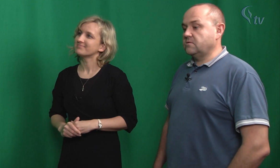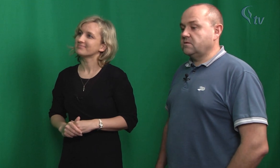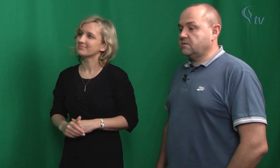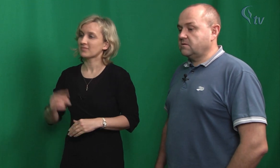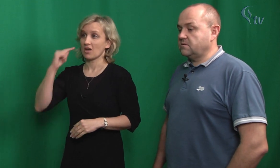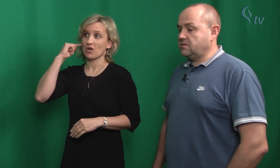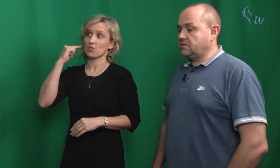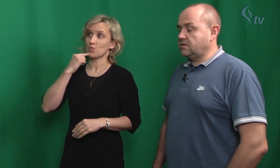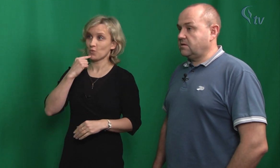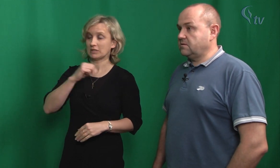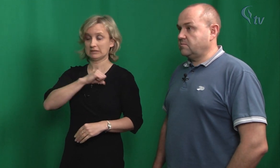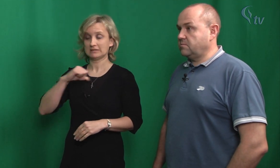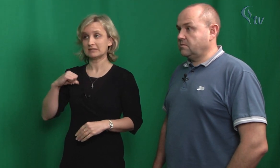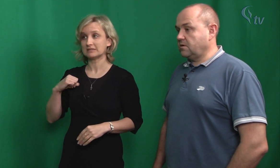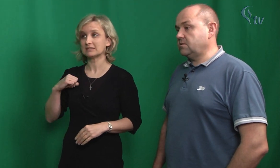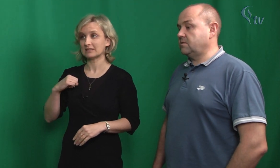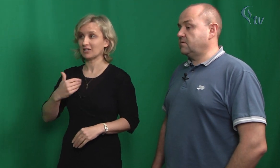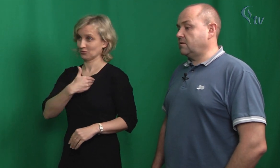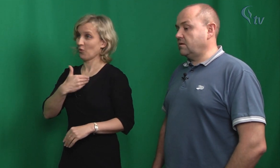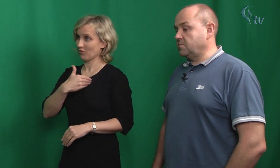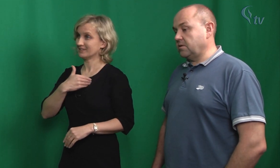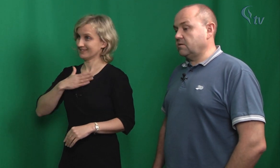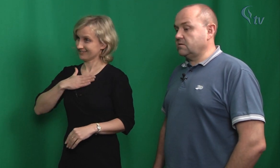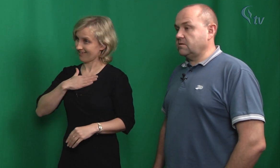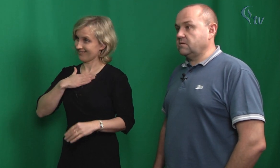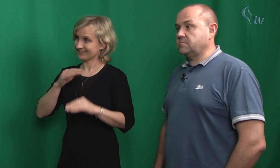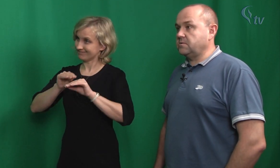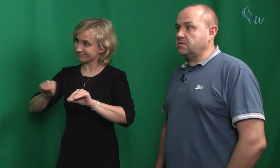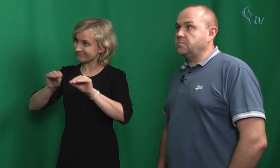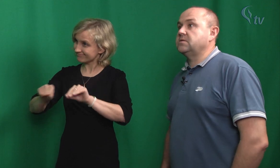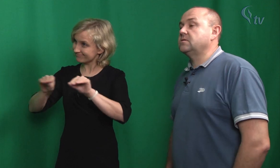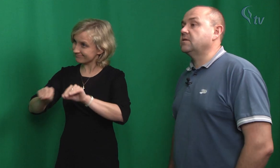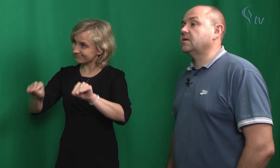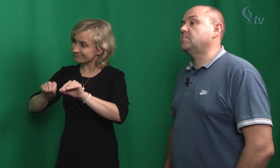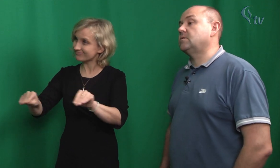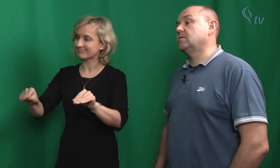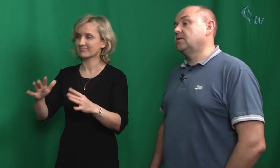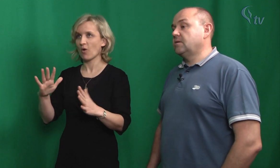Kurdid ise tahtsid, et neid õpetatakse, et nad õpiksid tegema